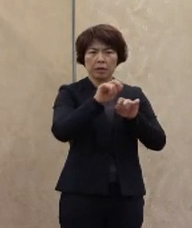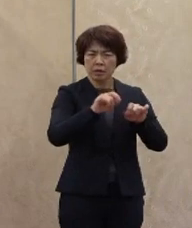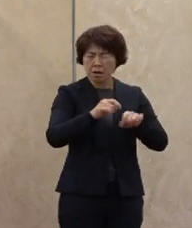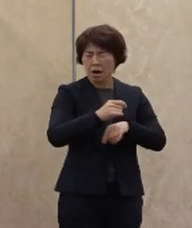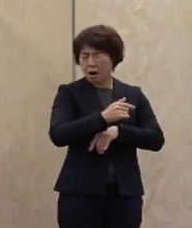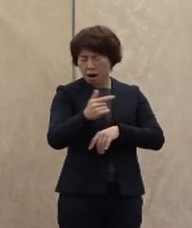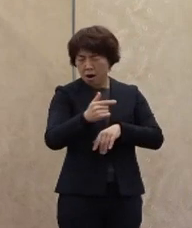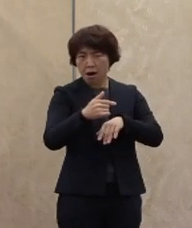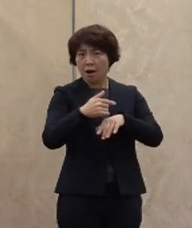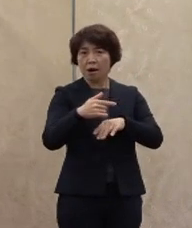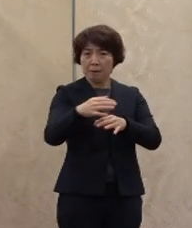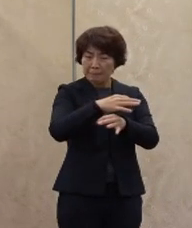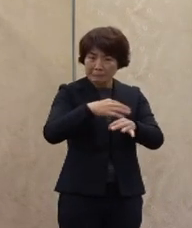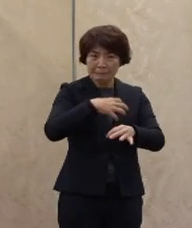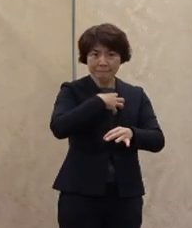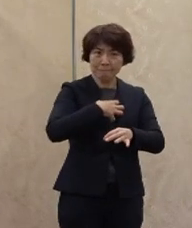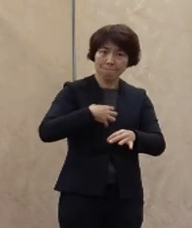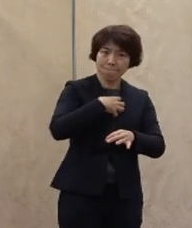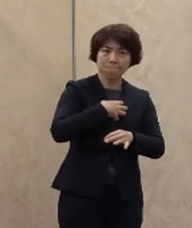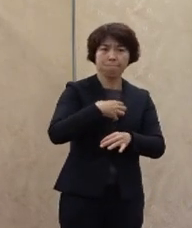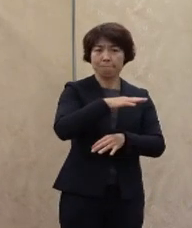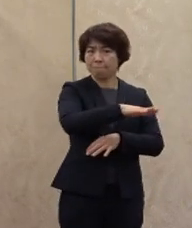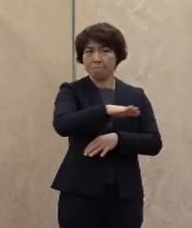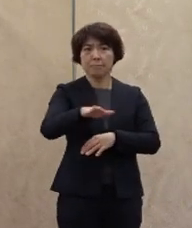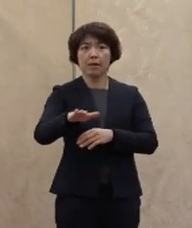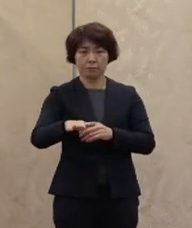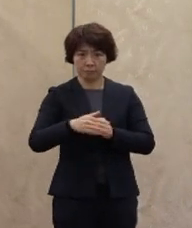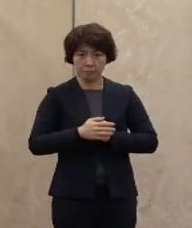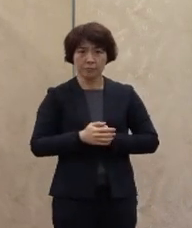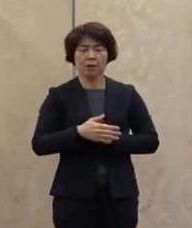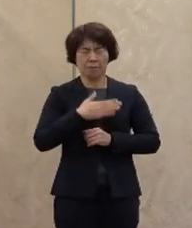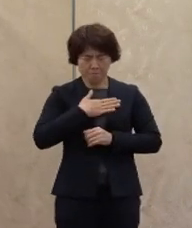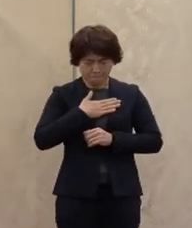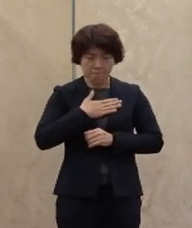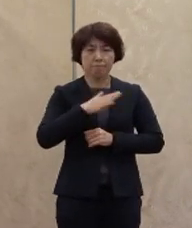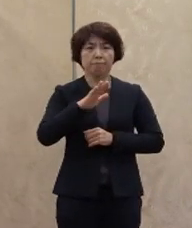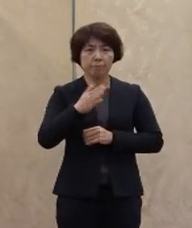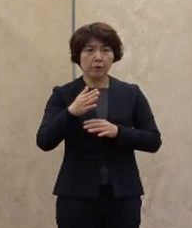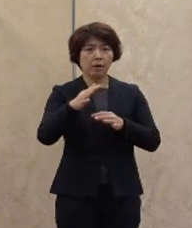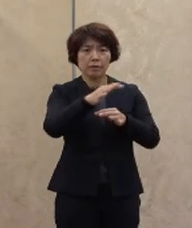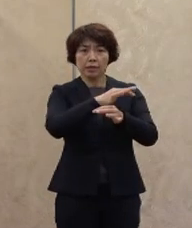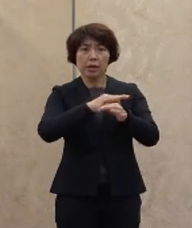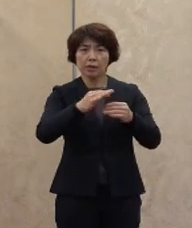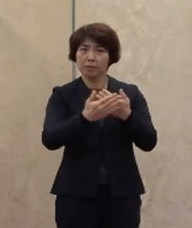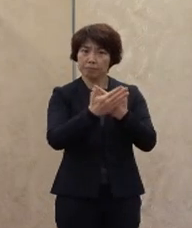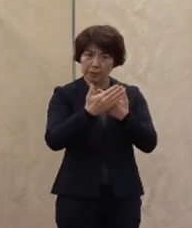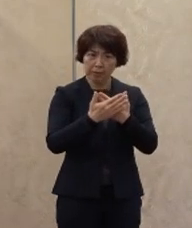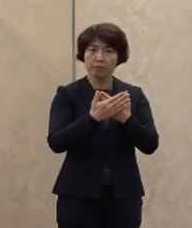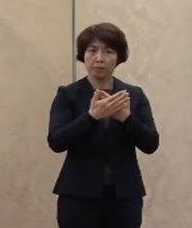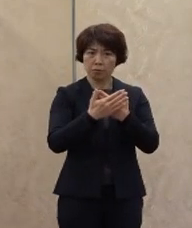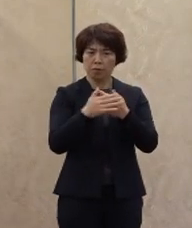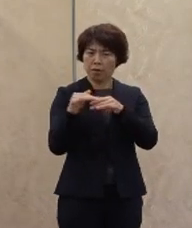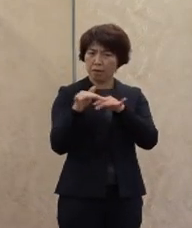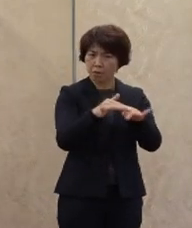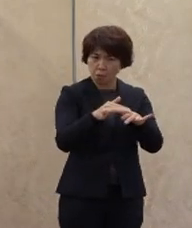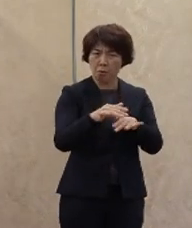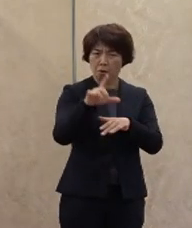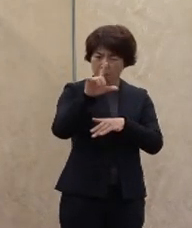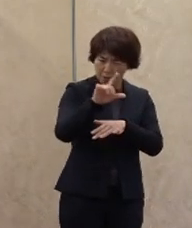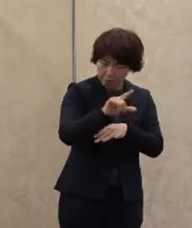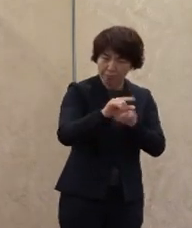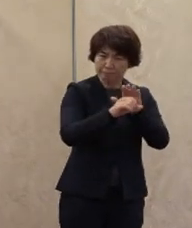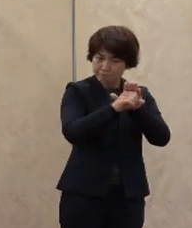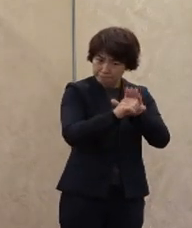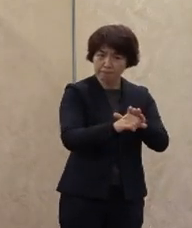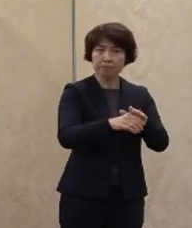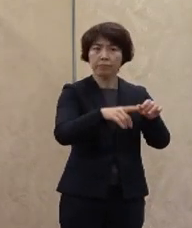ゃると、それも重々承知してますが、この社会経済におけるダメージも最小限で抑えるためにも、